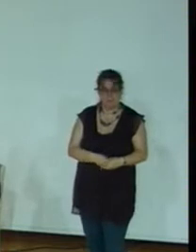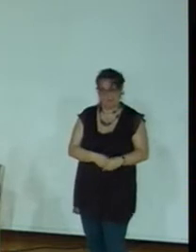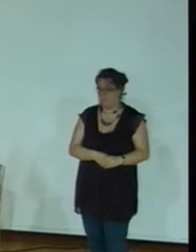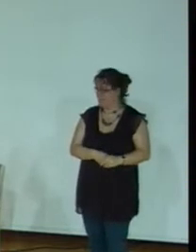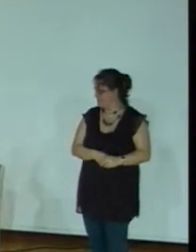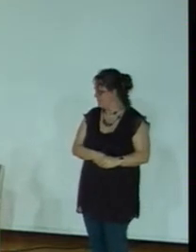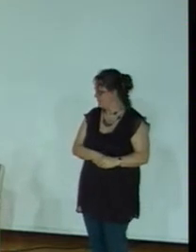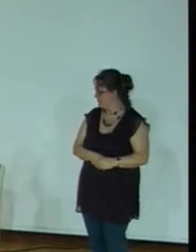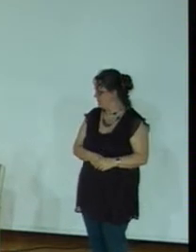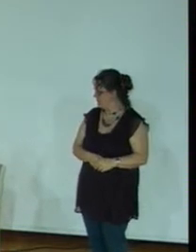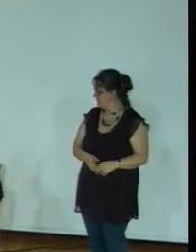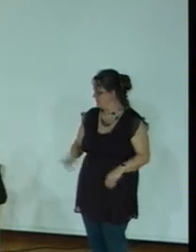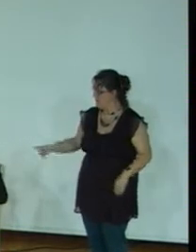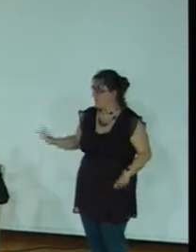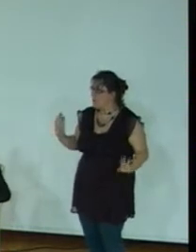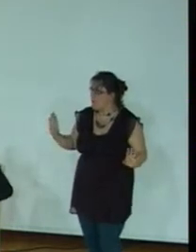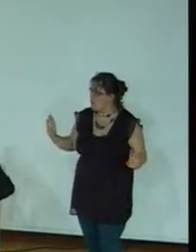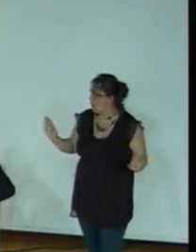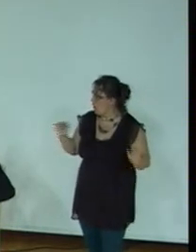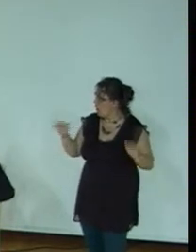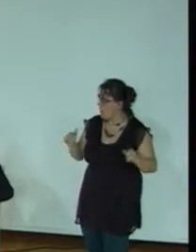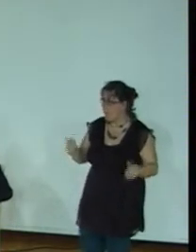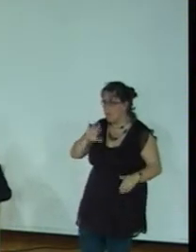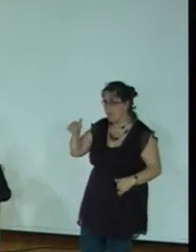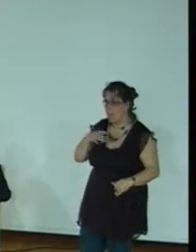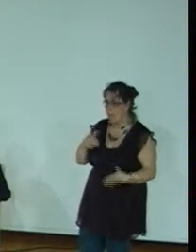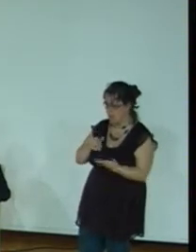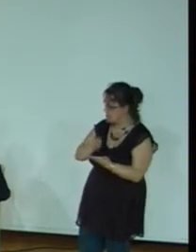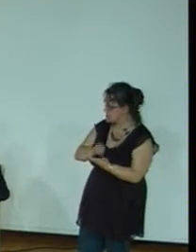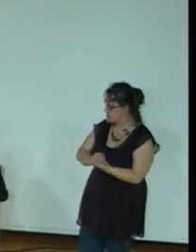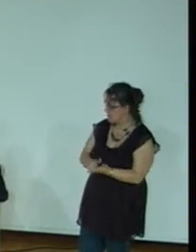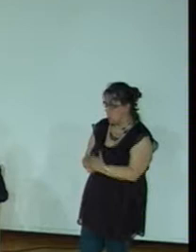Non, on a des fiches quand même à rendre après, c'est ce qu'on nous a demandé là. C'est un petit peu la complexité, oui.